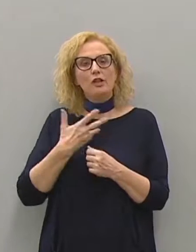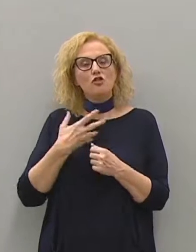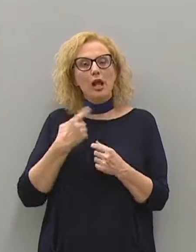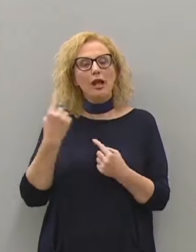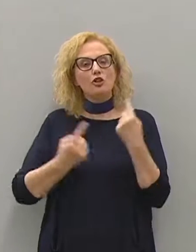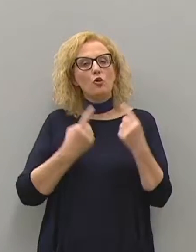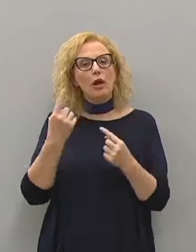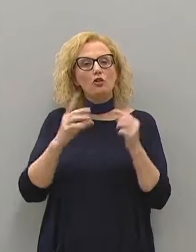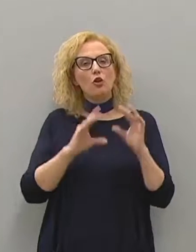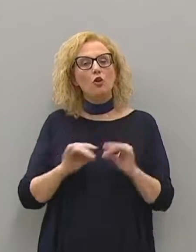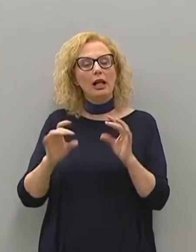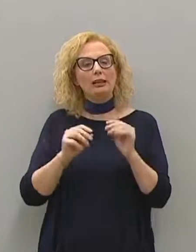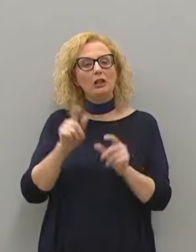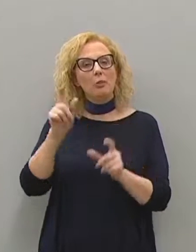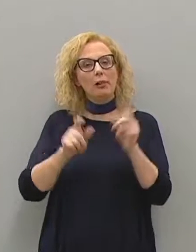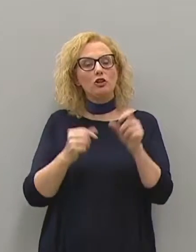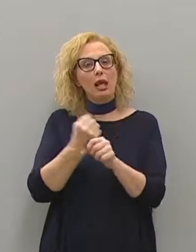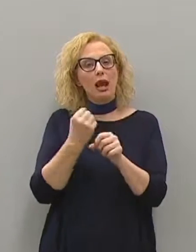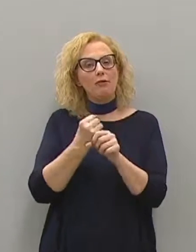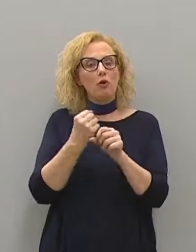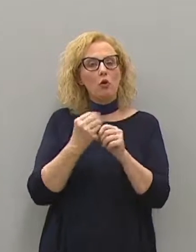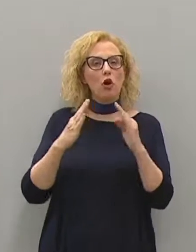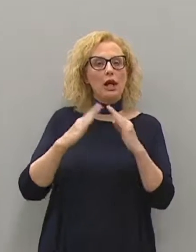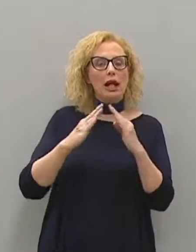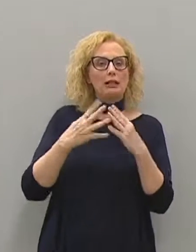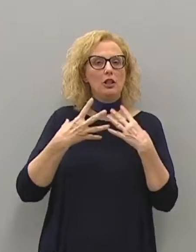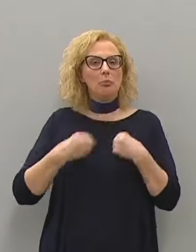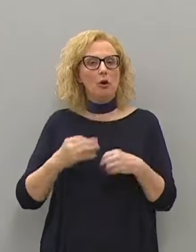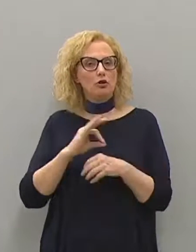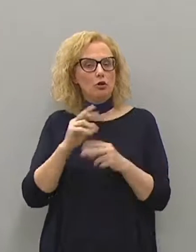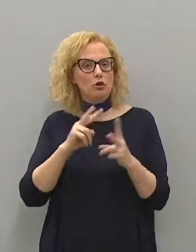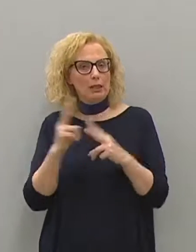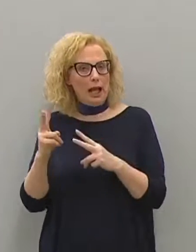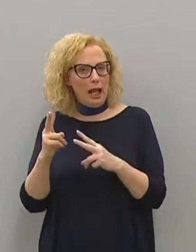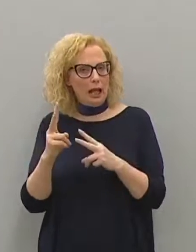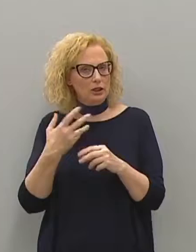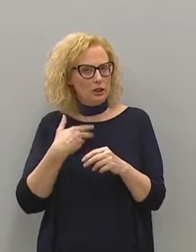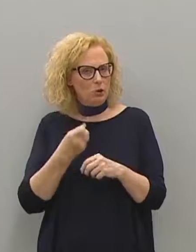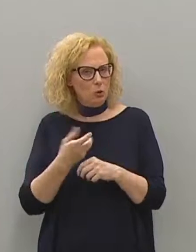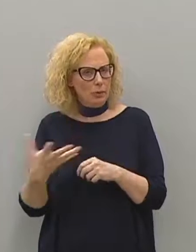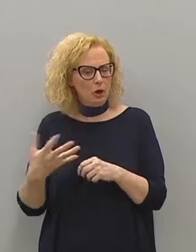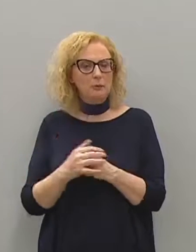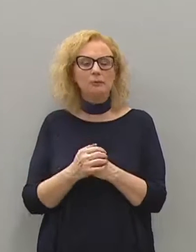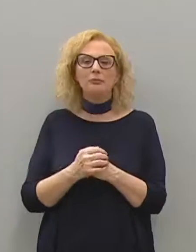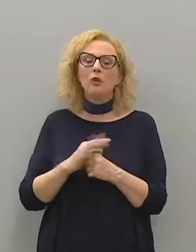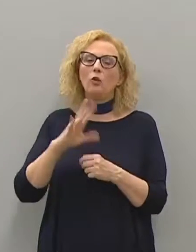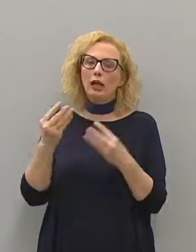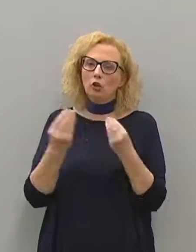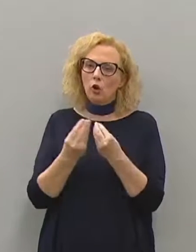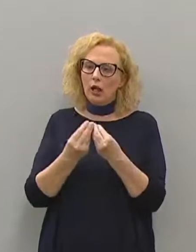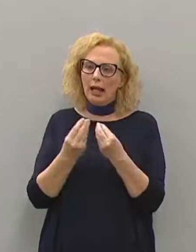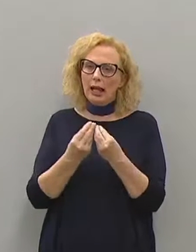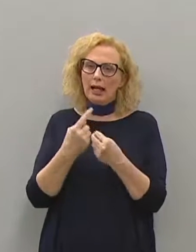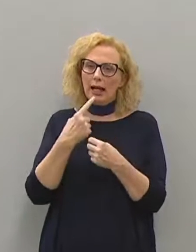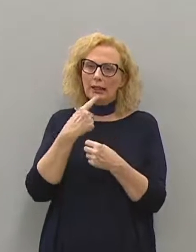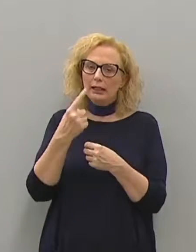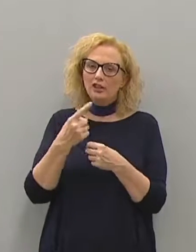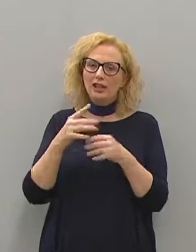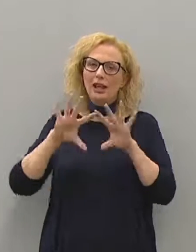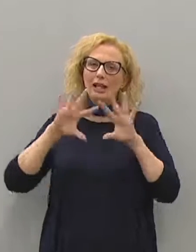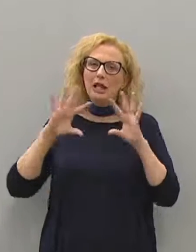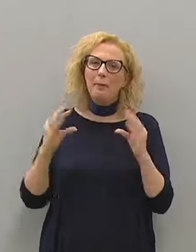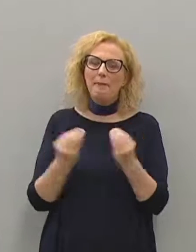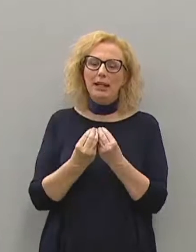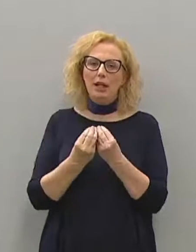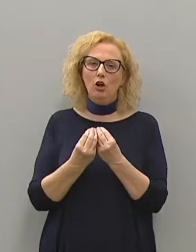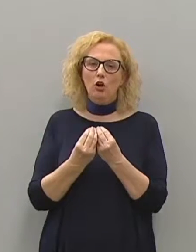tra operatori sanitari r si sa se abbiamo questo dato è un altro collega ci dice di fare un po più un riepilogo e